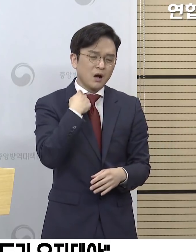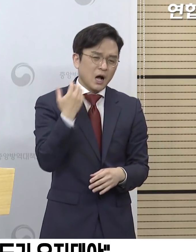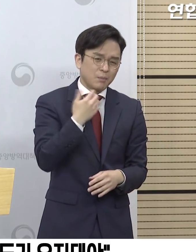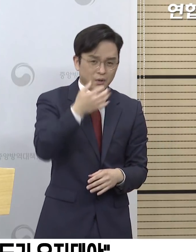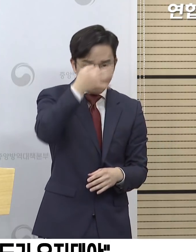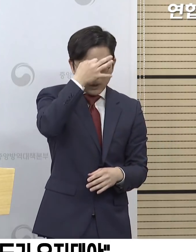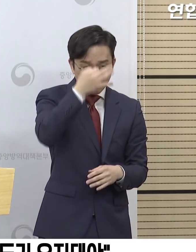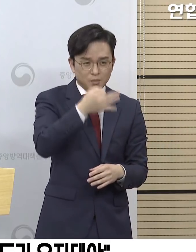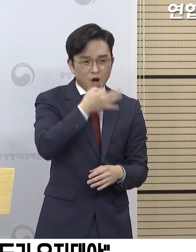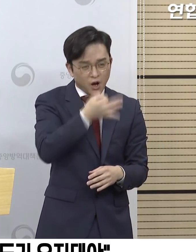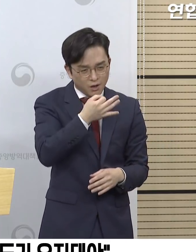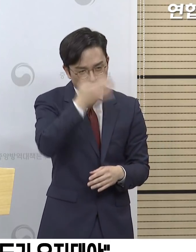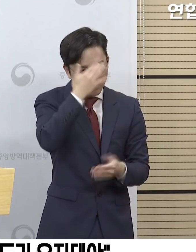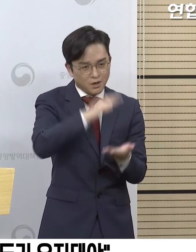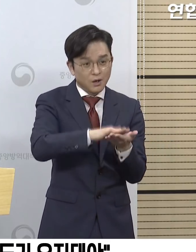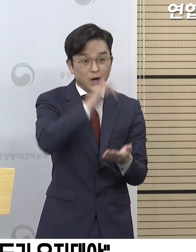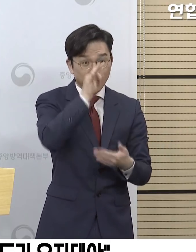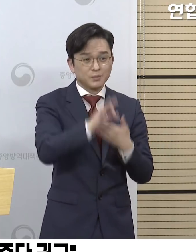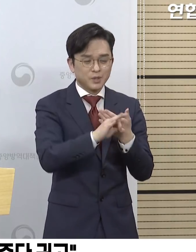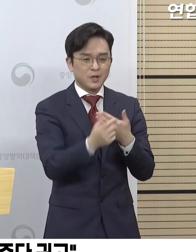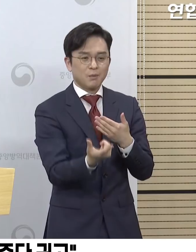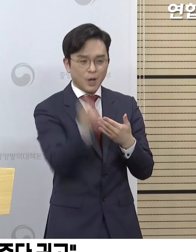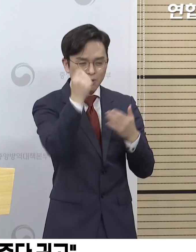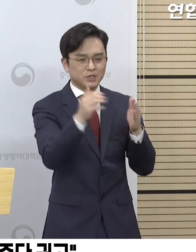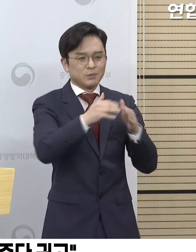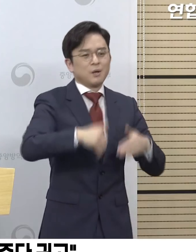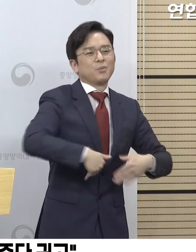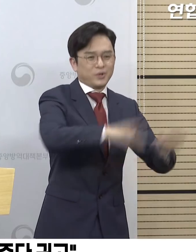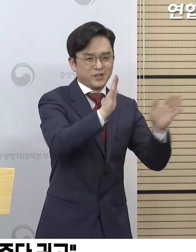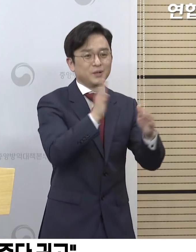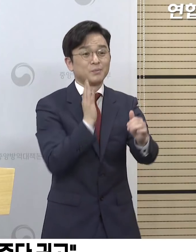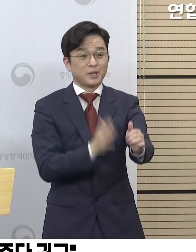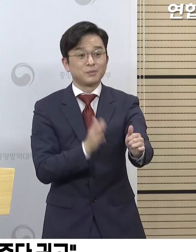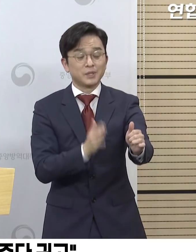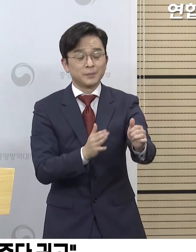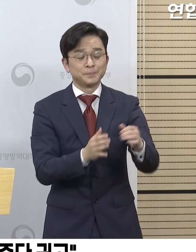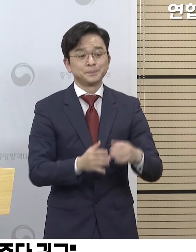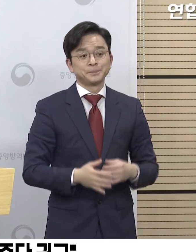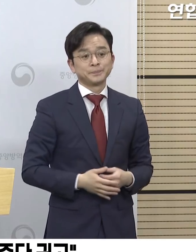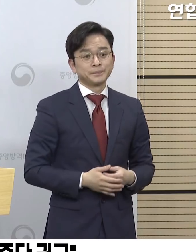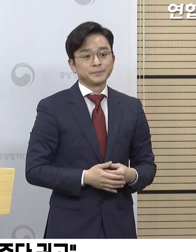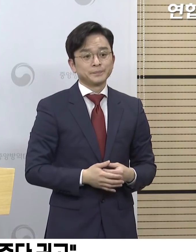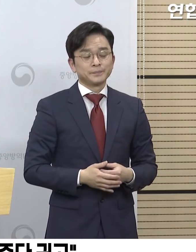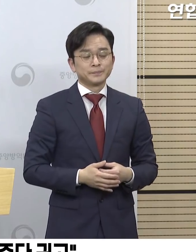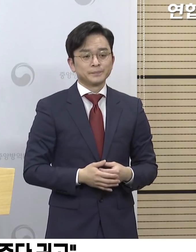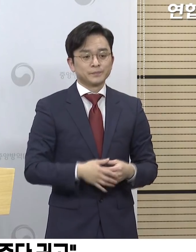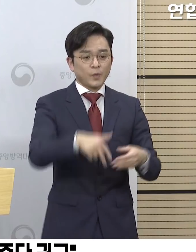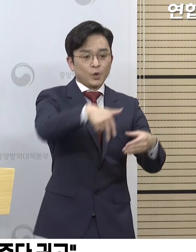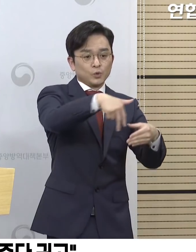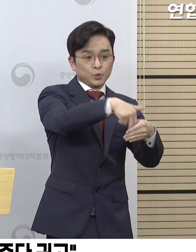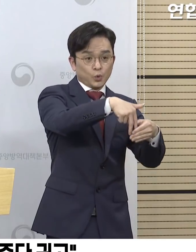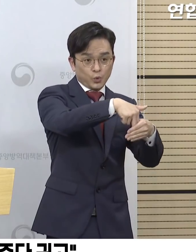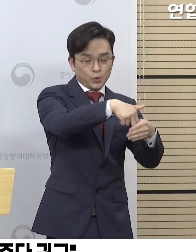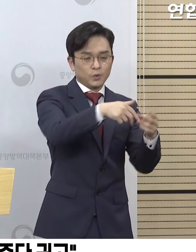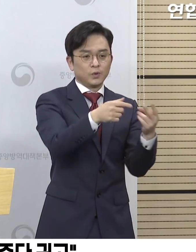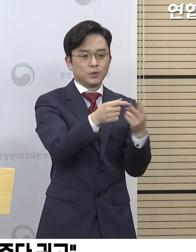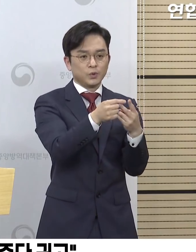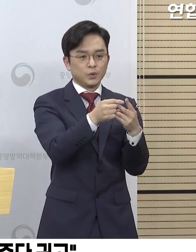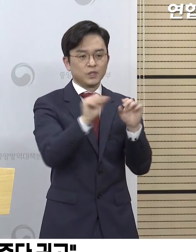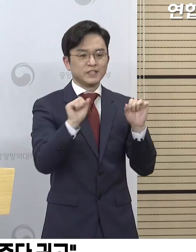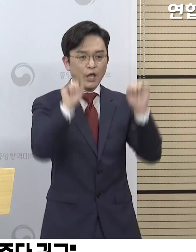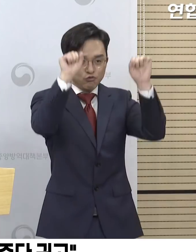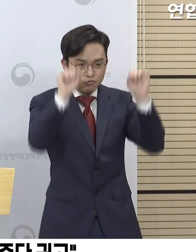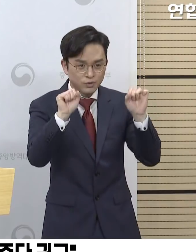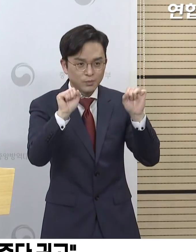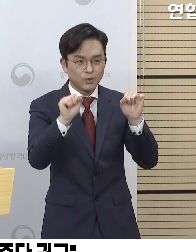있도록 관리를 강화해 주시길 바랍니다. 정부도 감염 위험이 높은 종교시설, 실내체육시설, 유흥시설